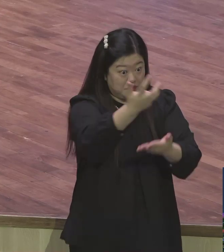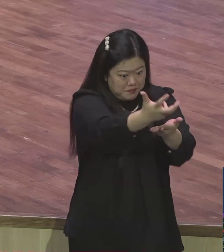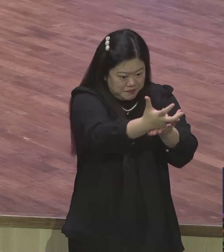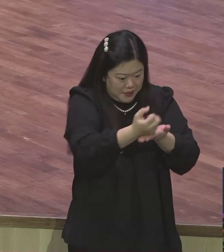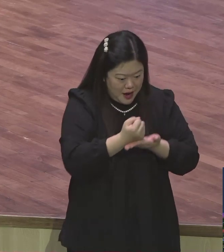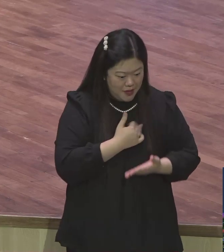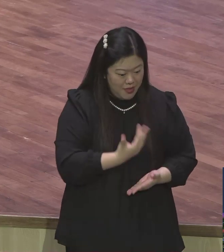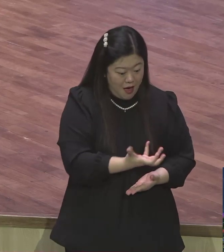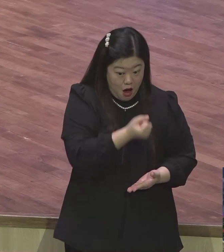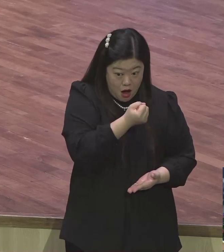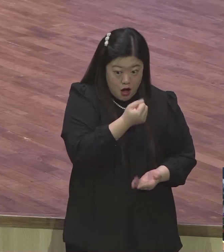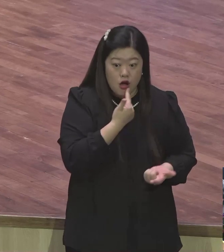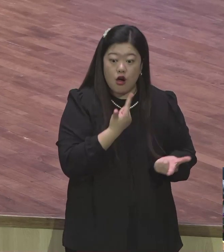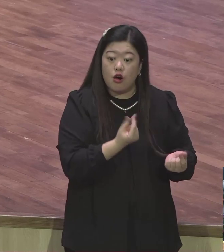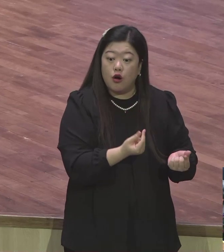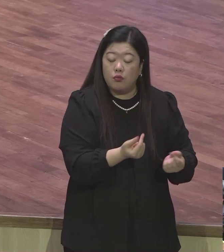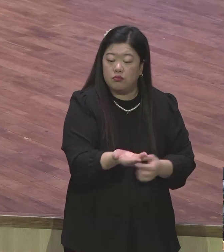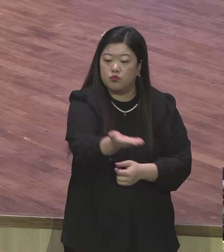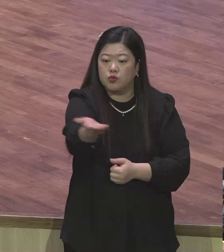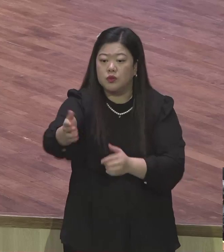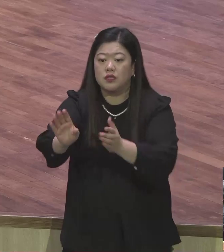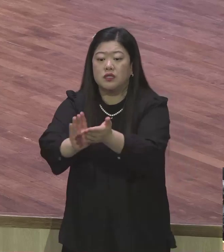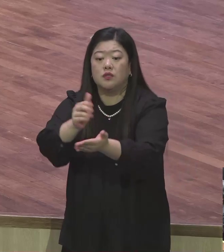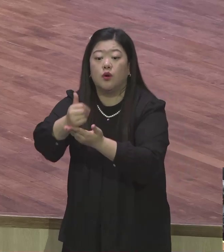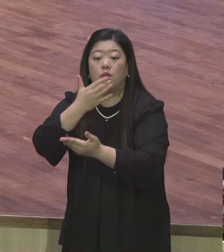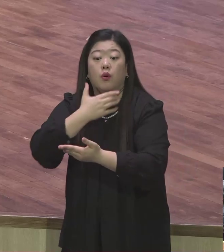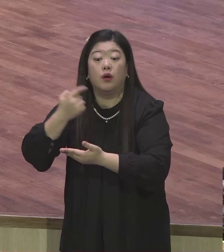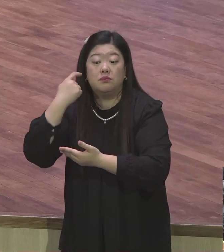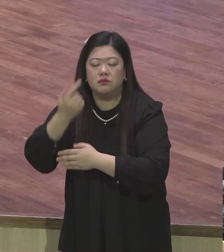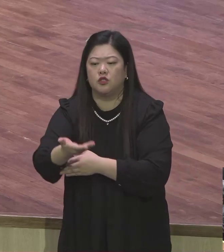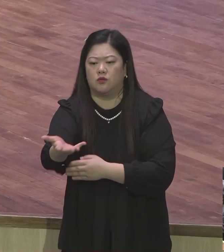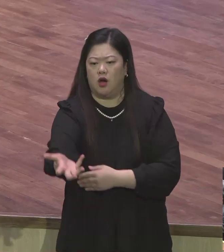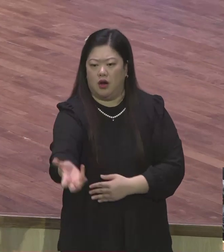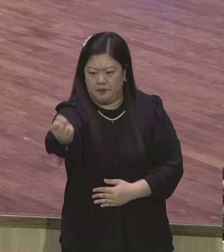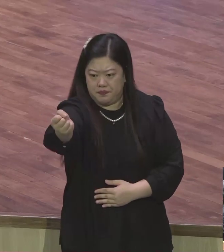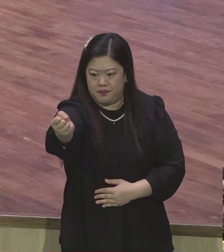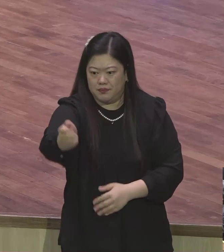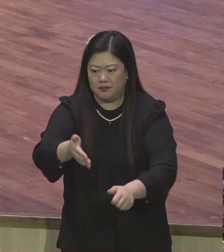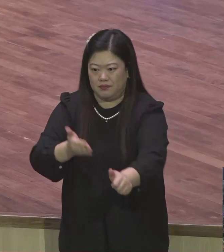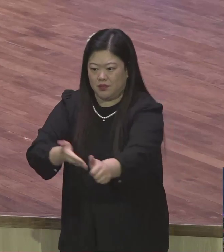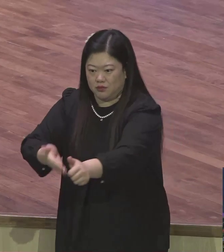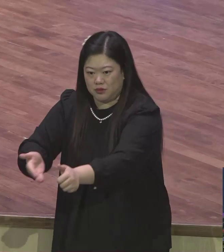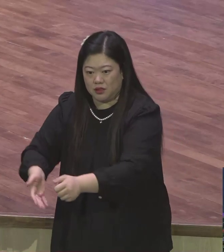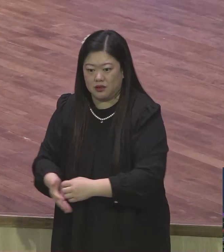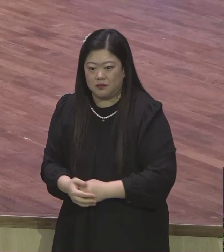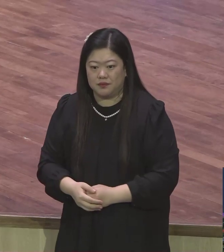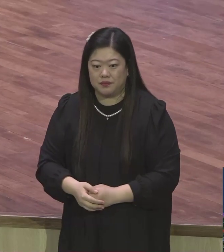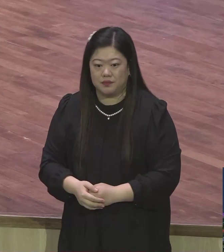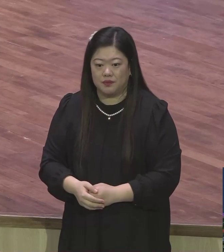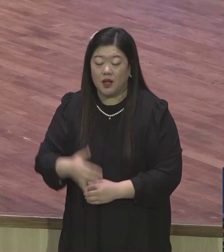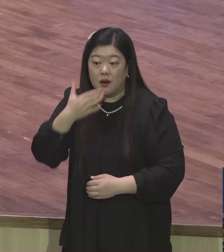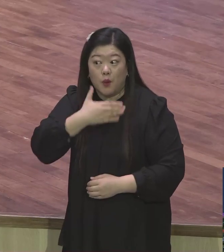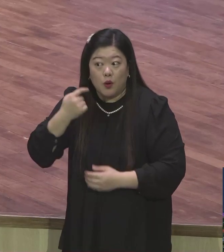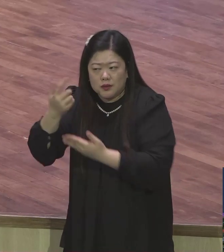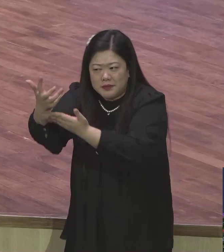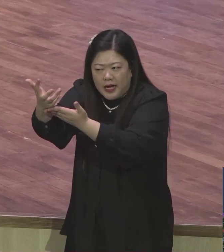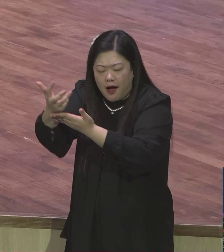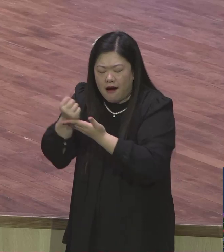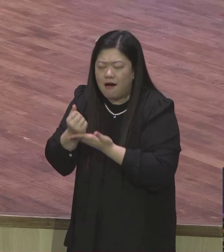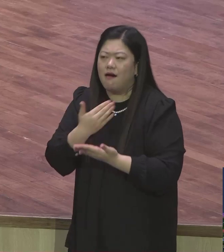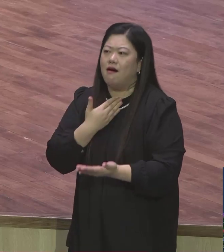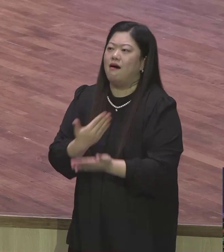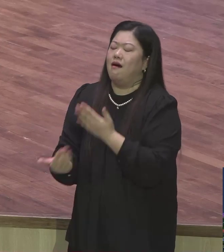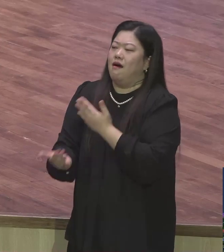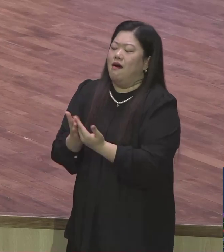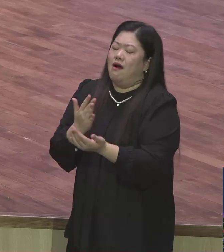복음이 나의 것 되기 바랍니다. 나의 것. 그래서 이거 응답을 받아야 돼요. 체험해야 됩니다. 그래서 하나님 나라 확장에